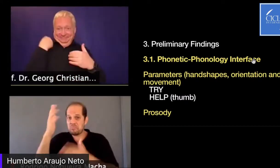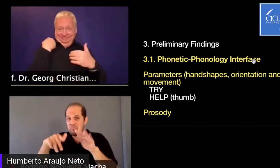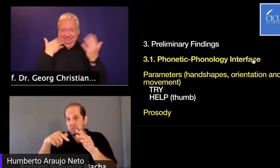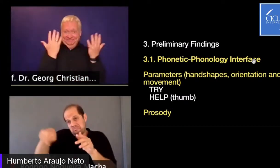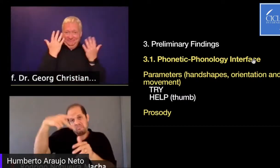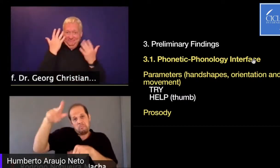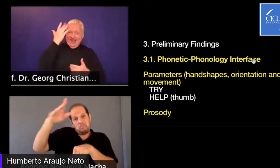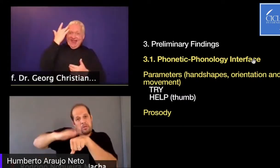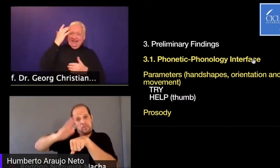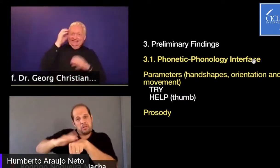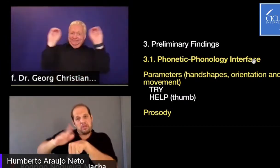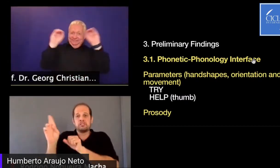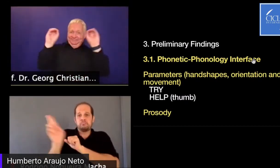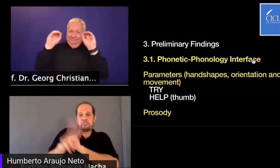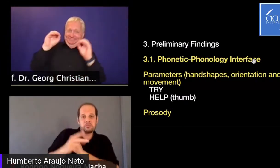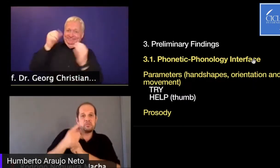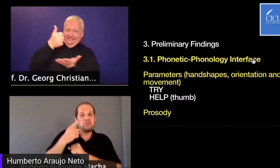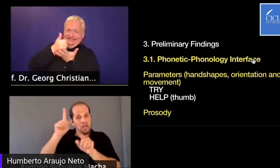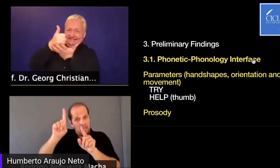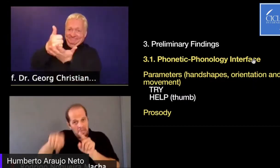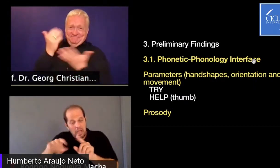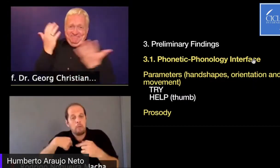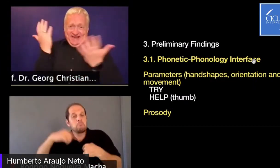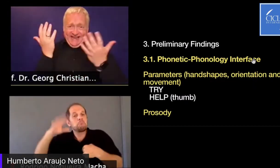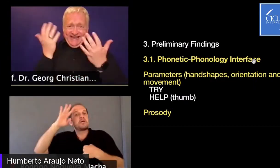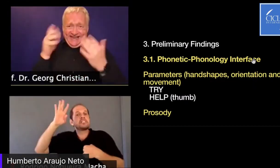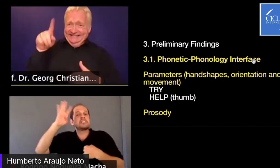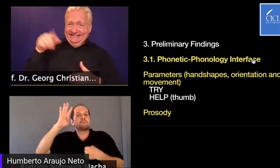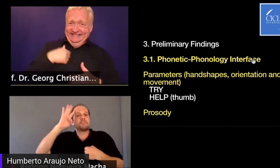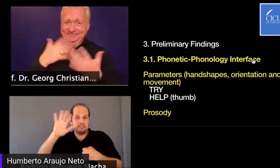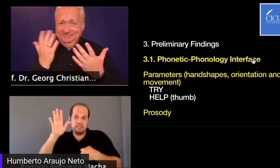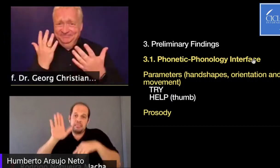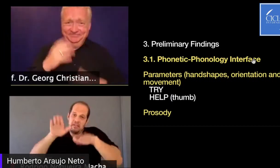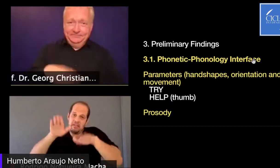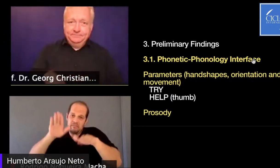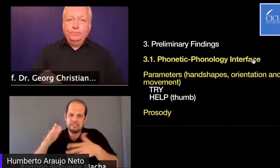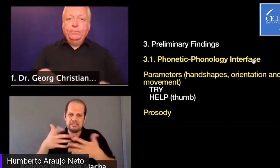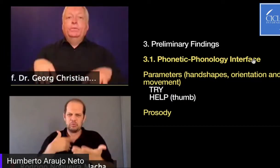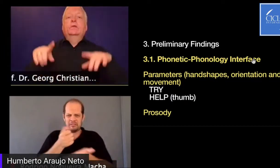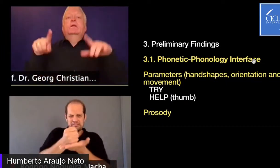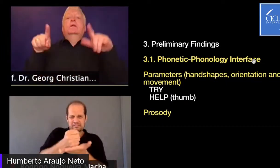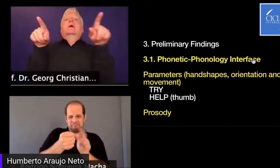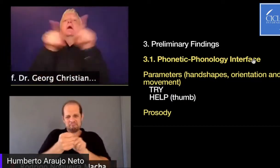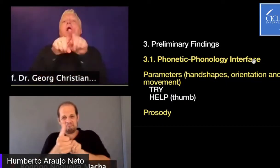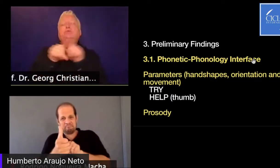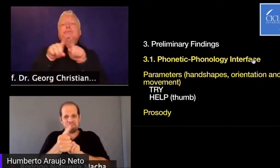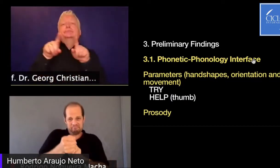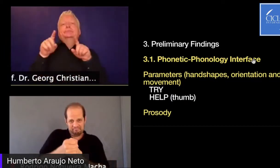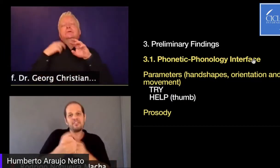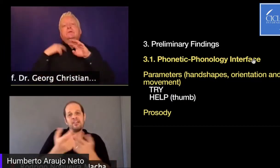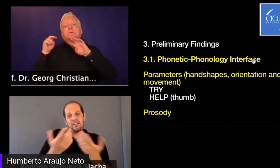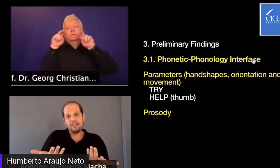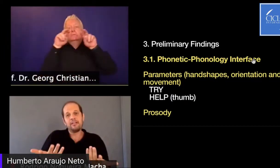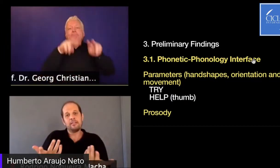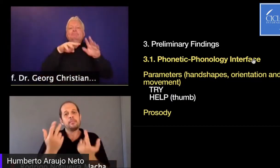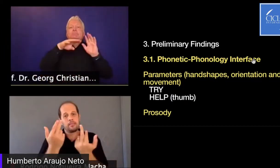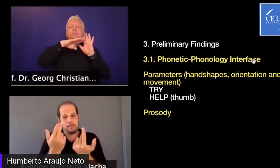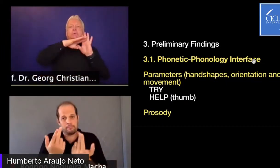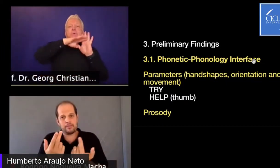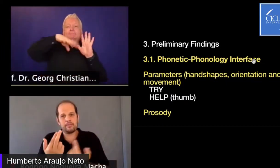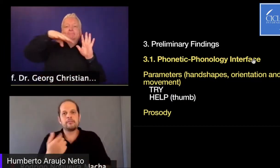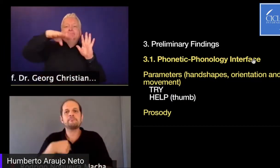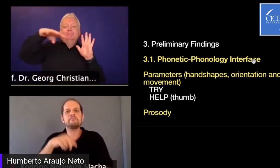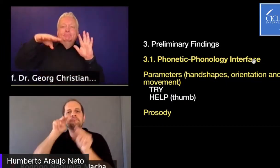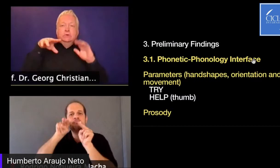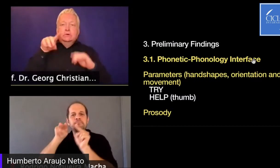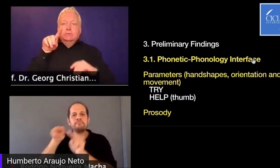Não sei se Rodrigo, o professor Rodrigo e a professora Eunice Quadros vão concordar comigo, mas eu observei essa distinção e